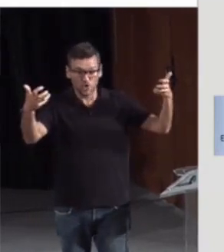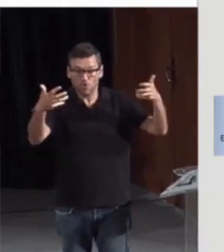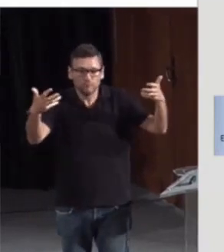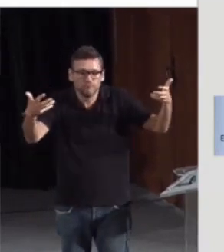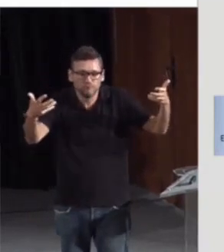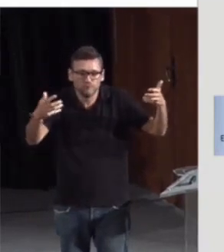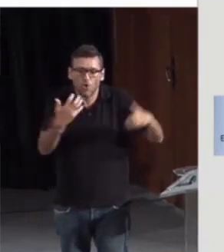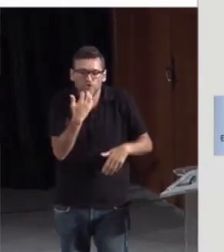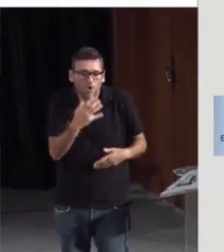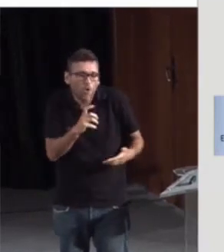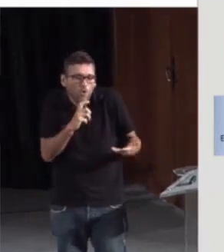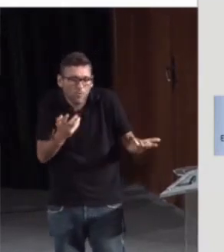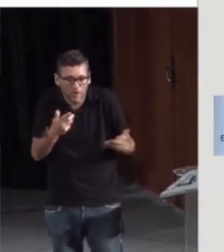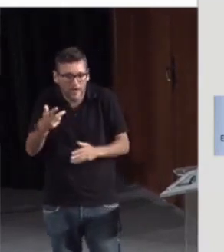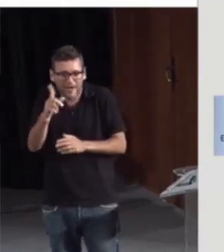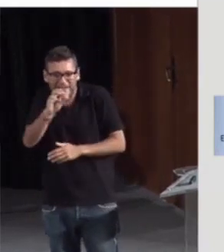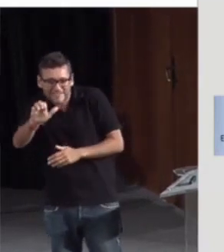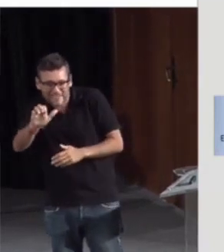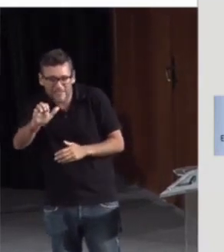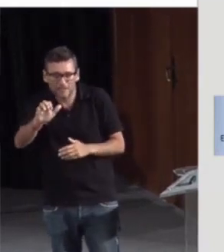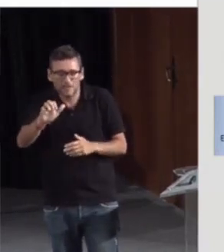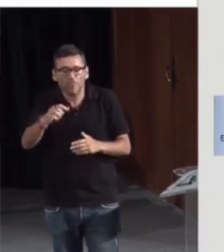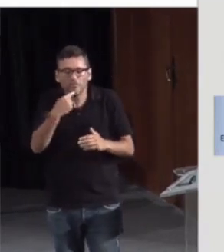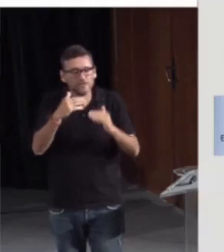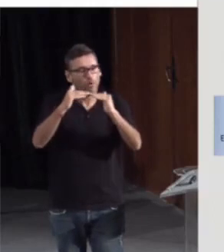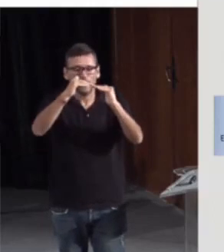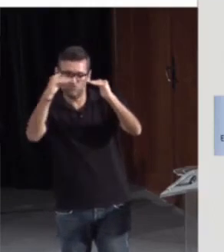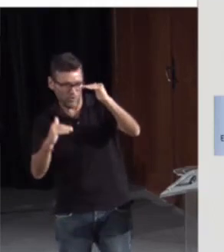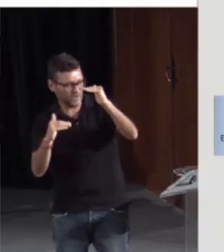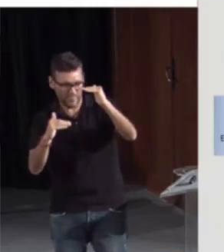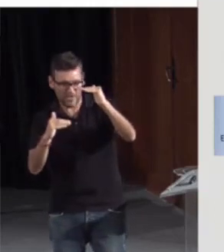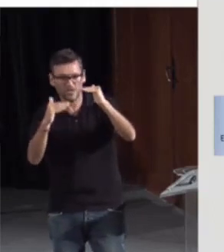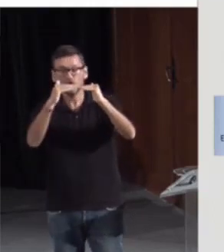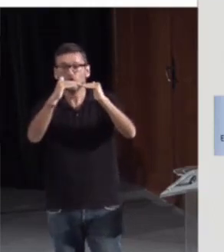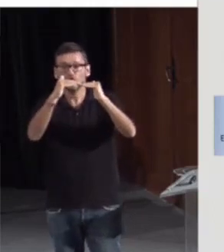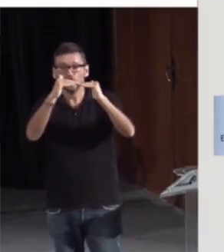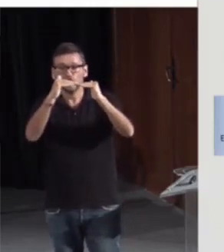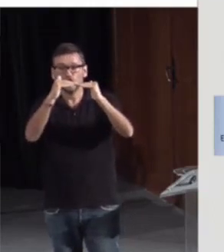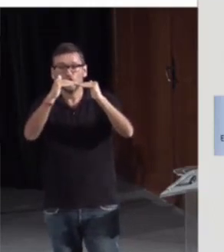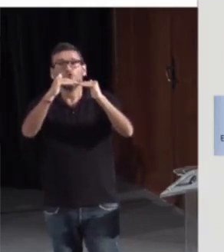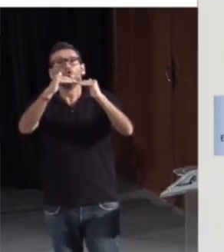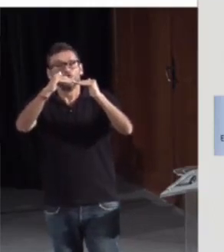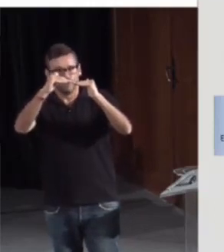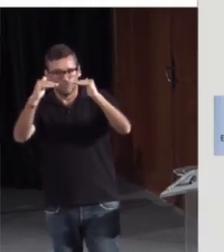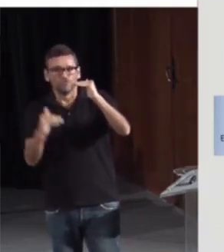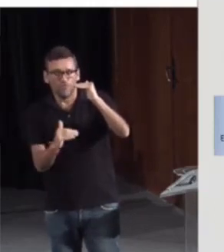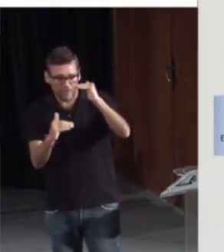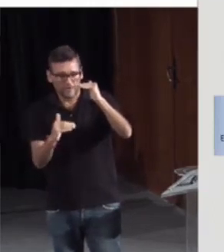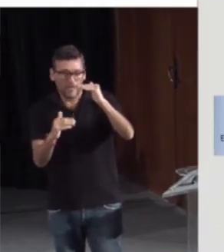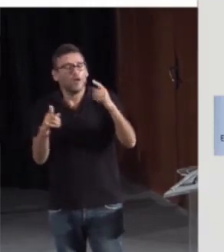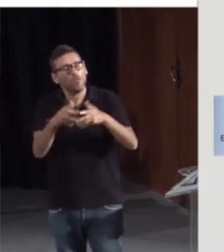Cuando hacemos el análisis de la investigación de Ángel Herrero, él lo plantea directamente en las